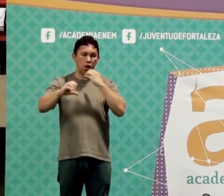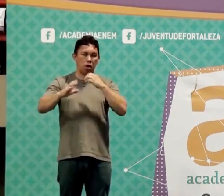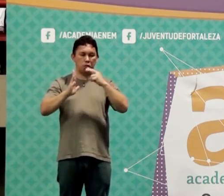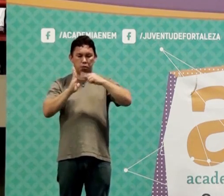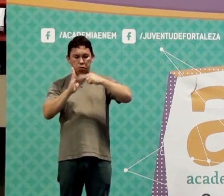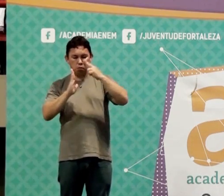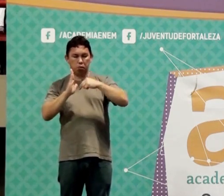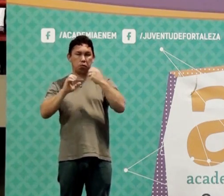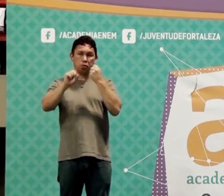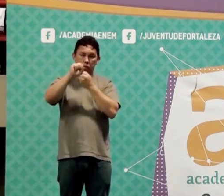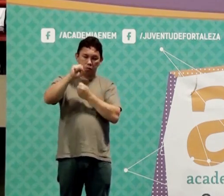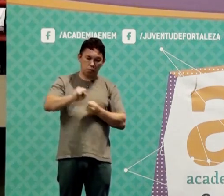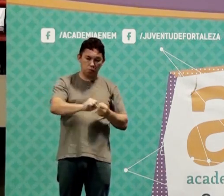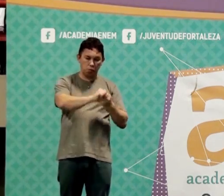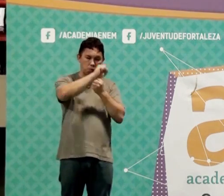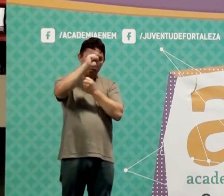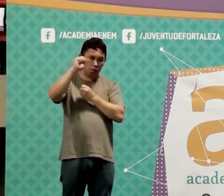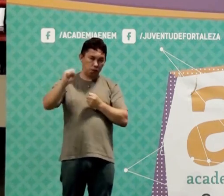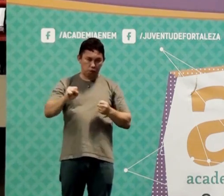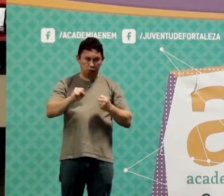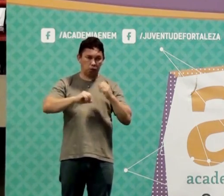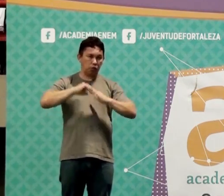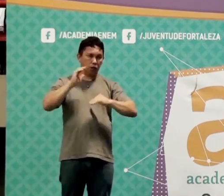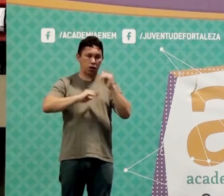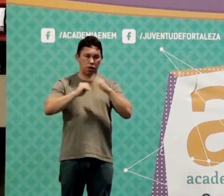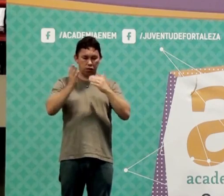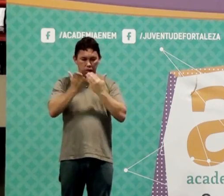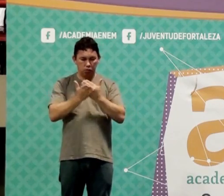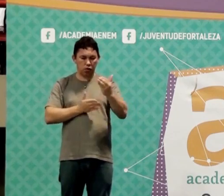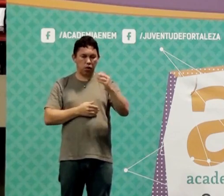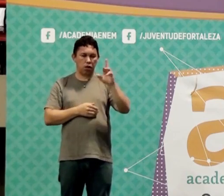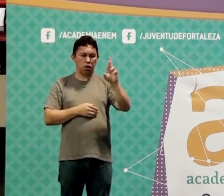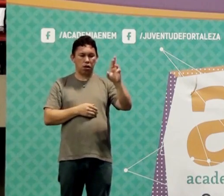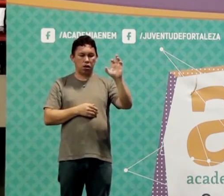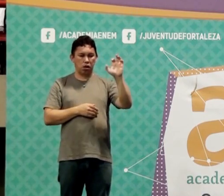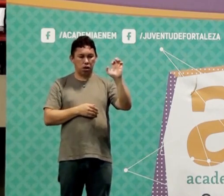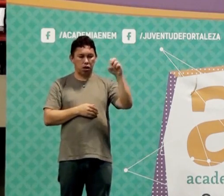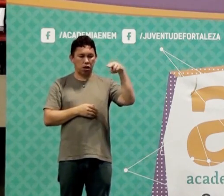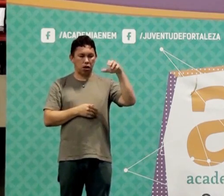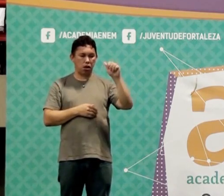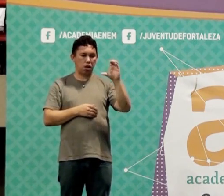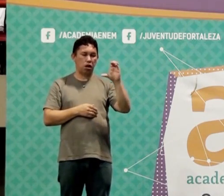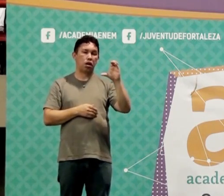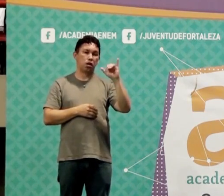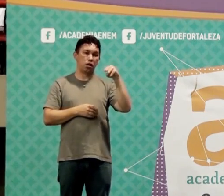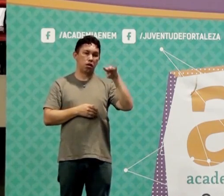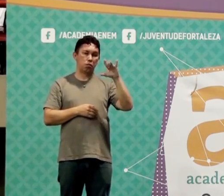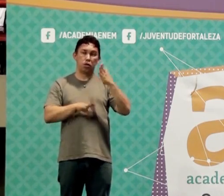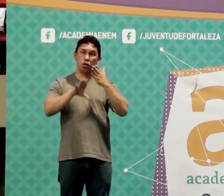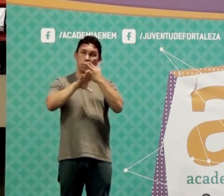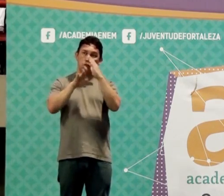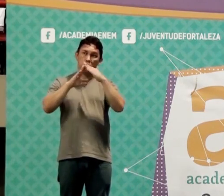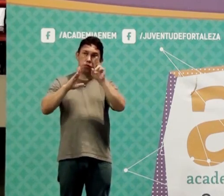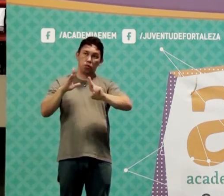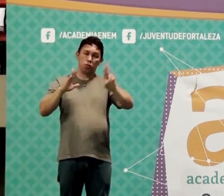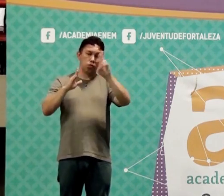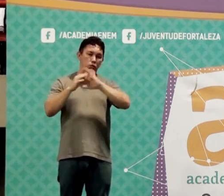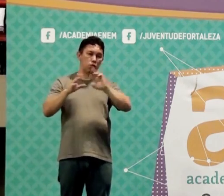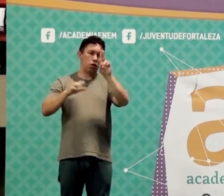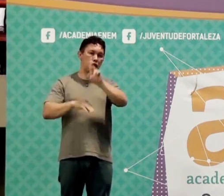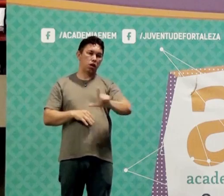tu estudava matemática, tá certo? Se tu terminasse os estudos, tu ia para a universidade. Aí na